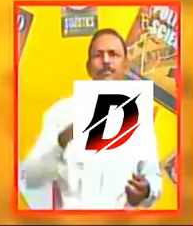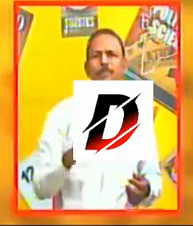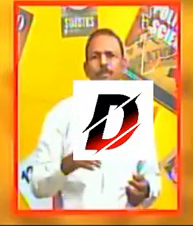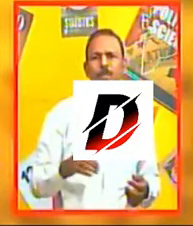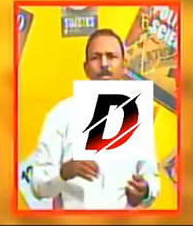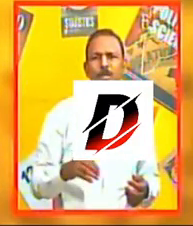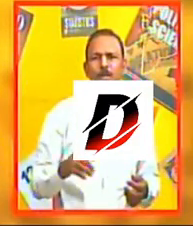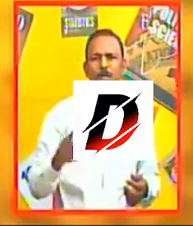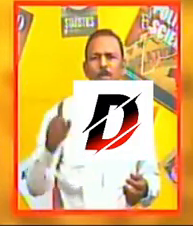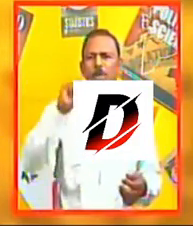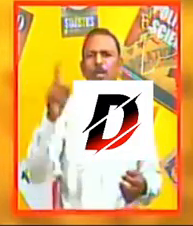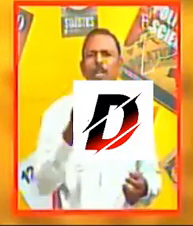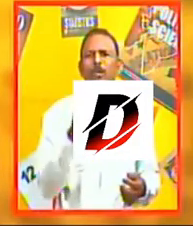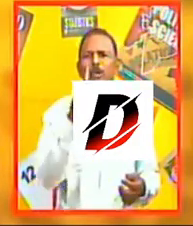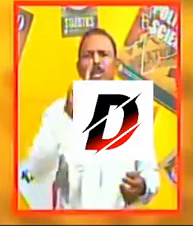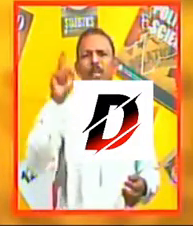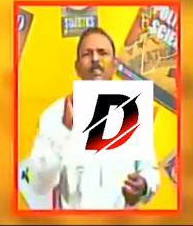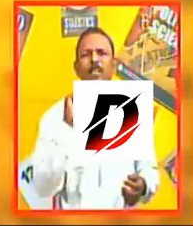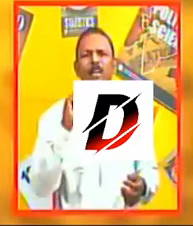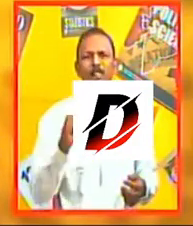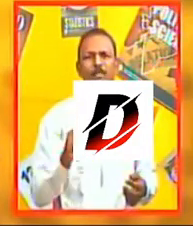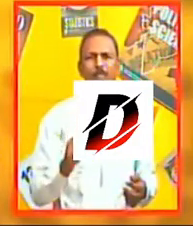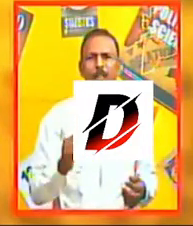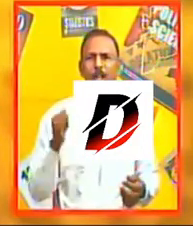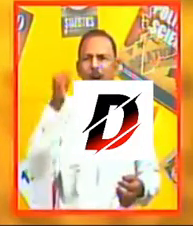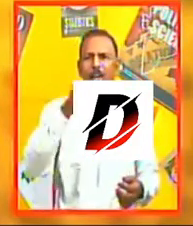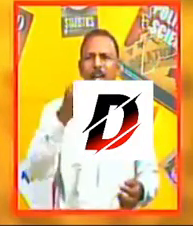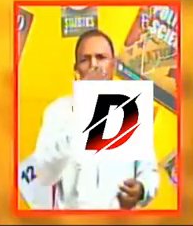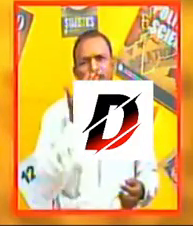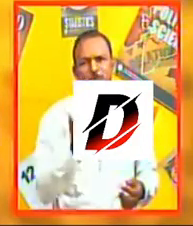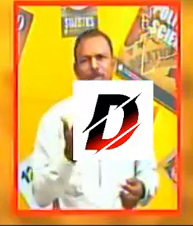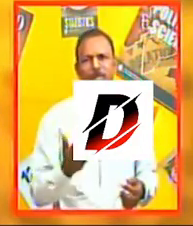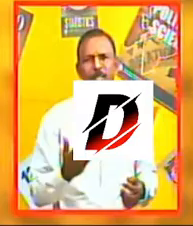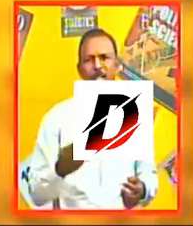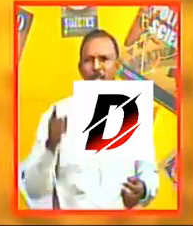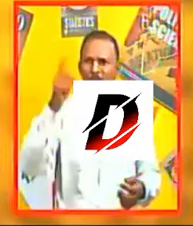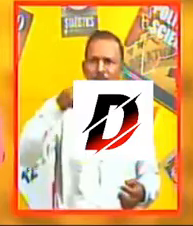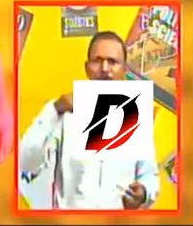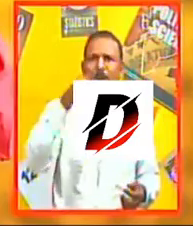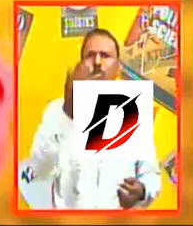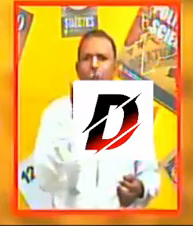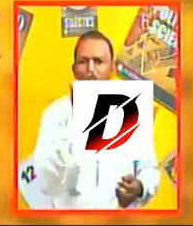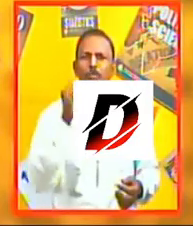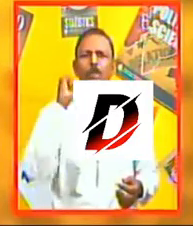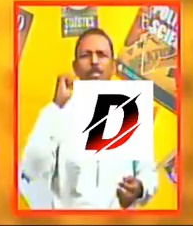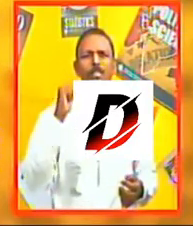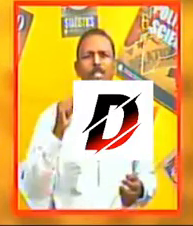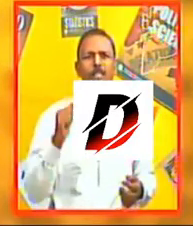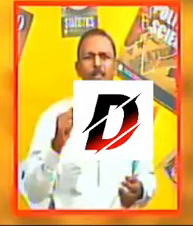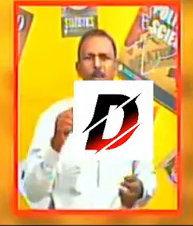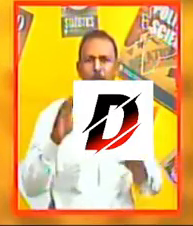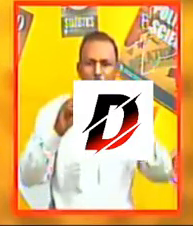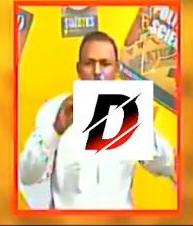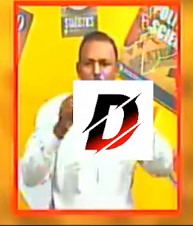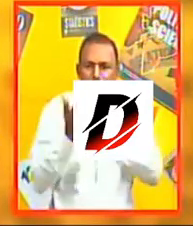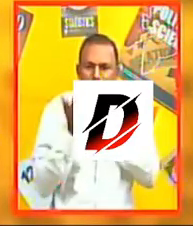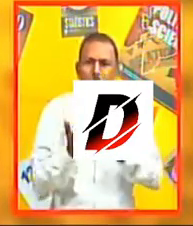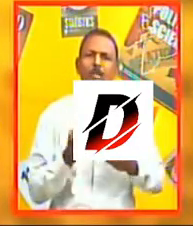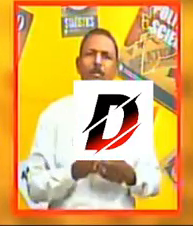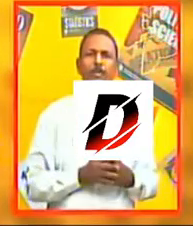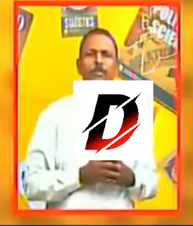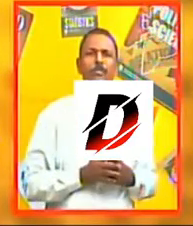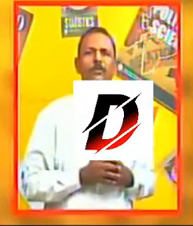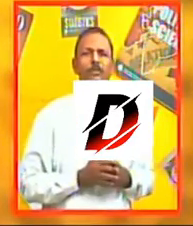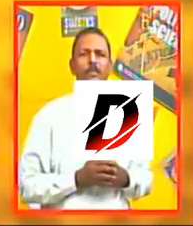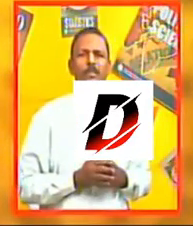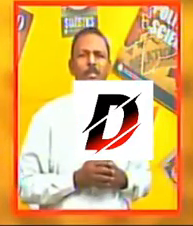உயரம். இப்போ ஒரு க்வெஸ்சன் நம்ம கேட்போம், ஏன்னா நம்ம ஆறாவதுல படிக்கும் போது சரிங்க, எட்டாவதுல படிக்கும் போது சரி, அடுத்து